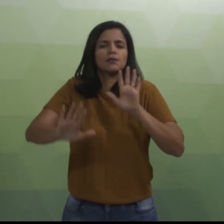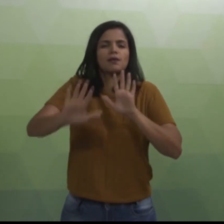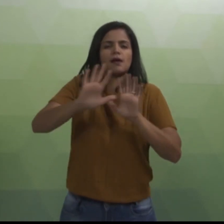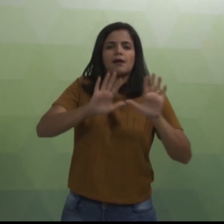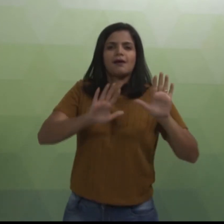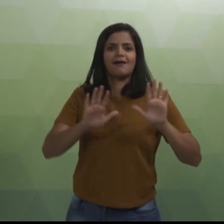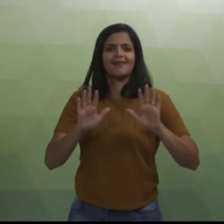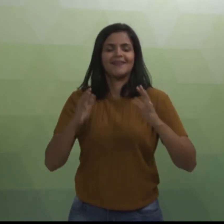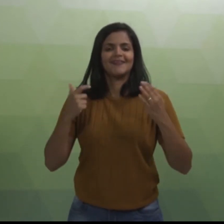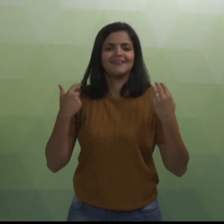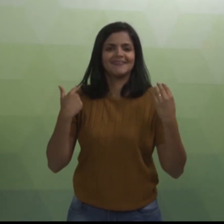cuidado.